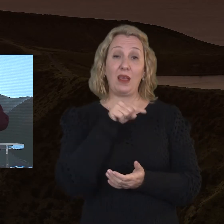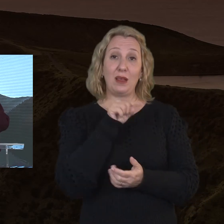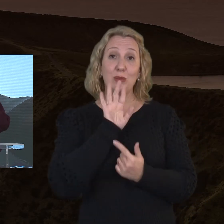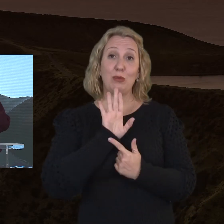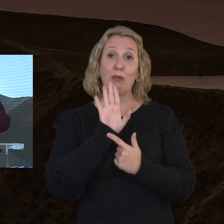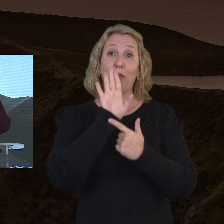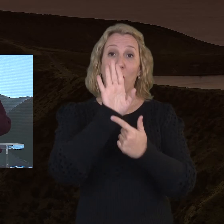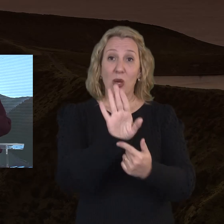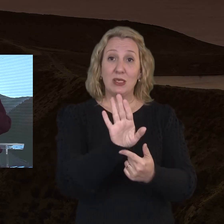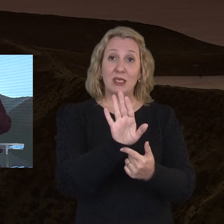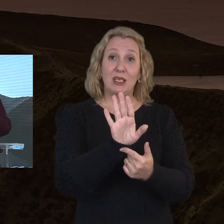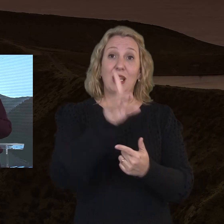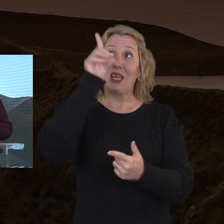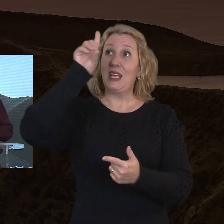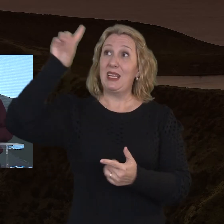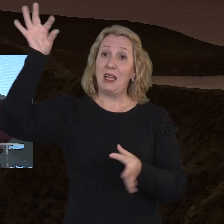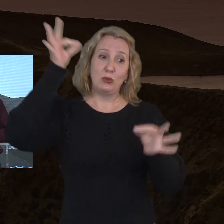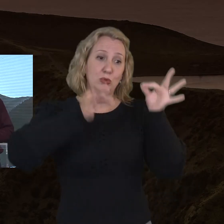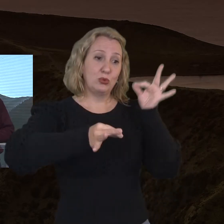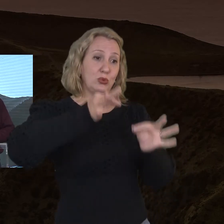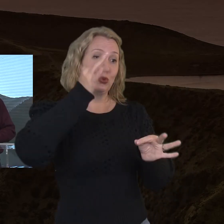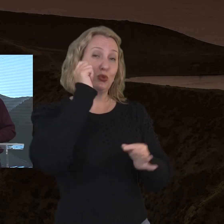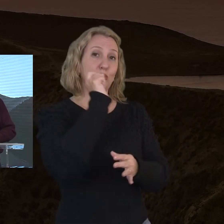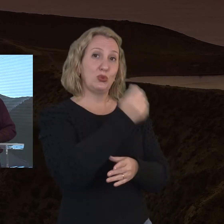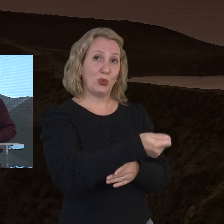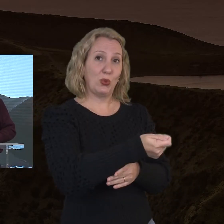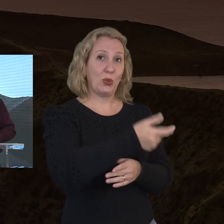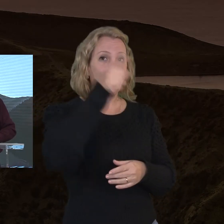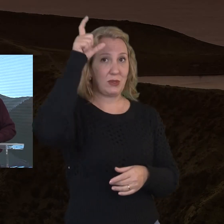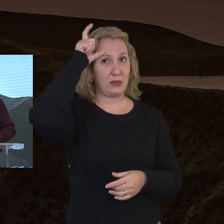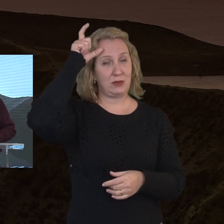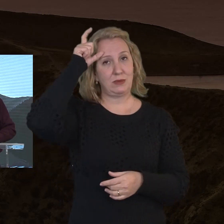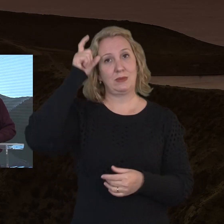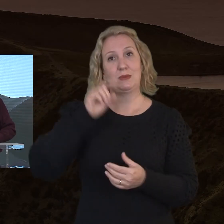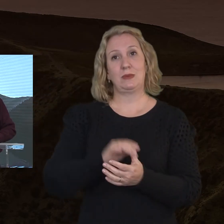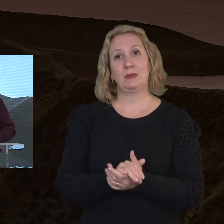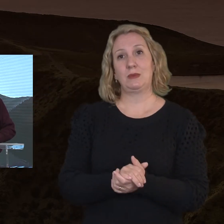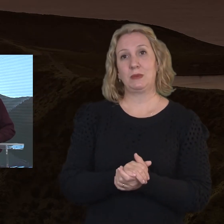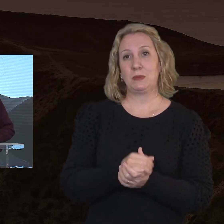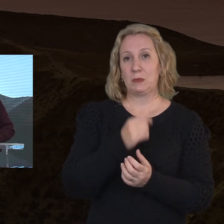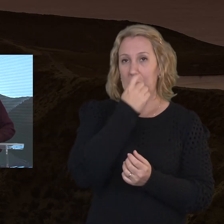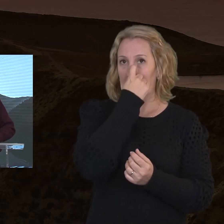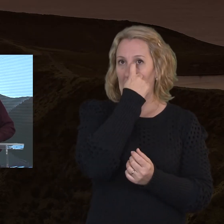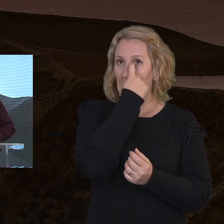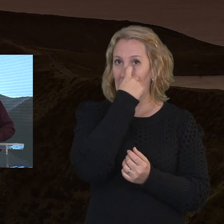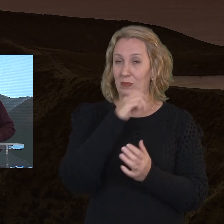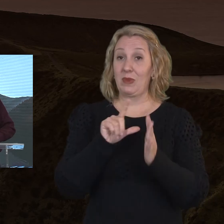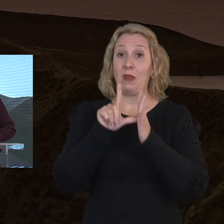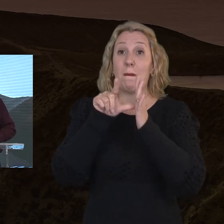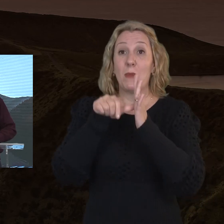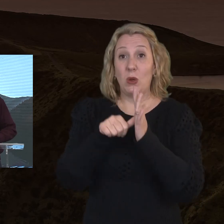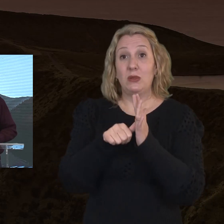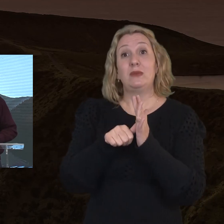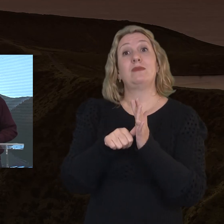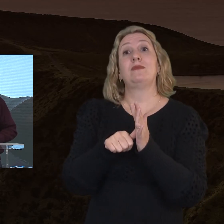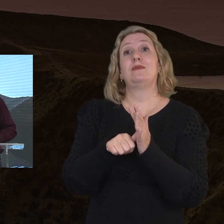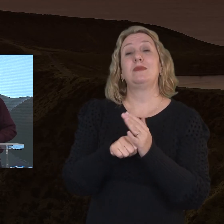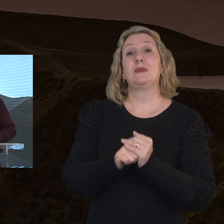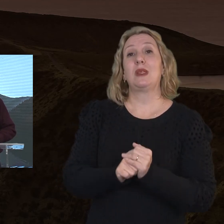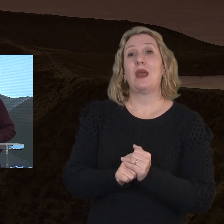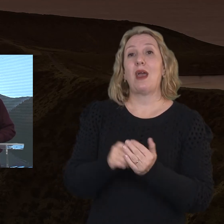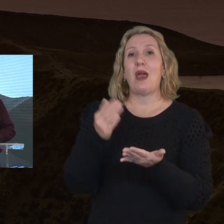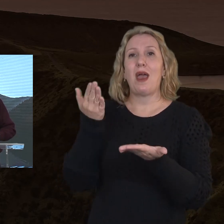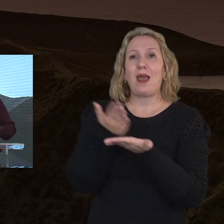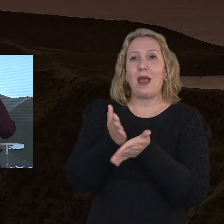foi mais um executado por mais um passo agora e depois da grande tribulação antes do